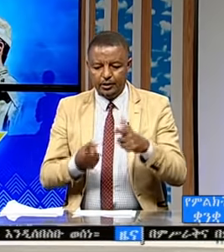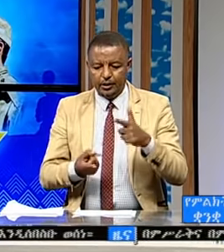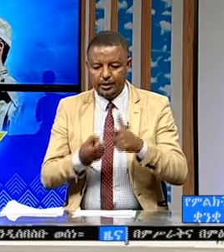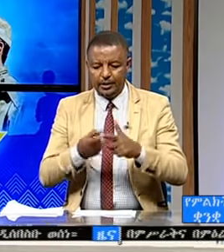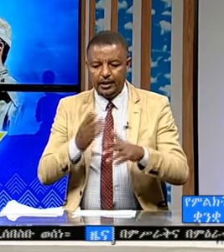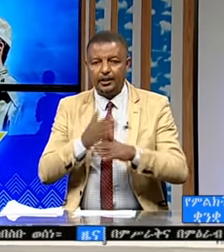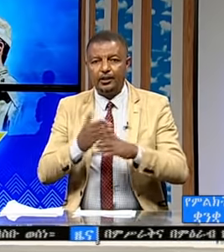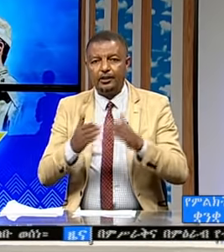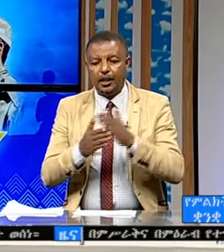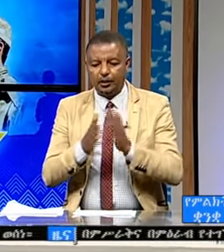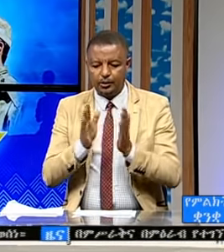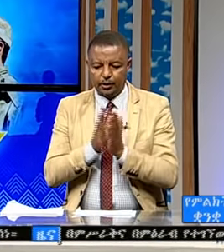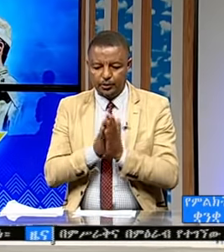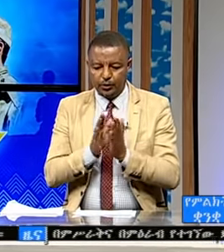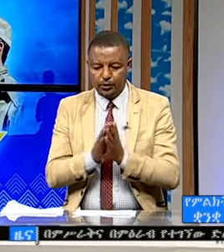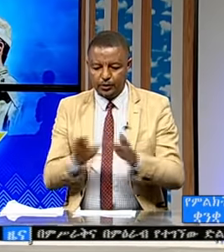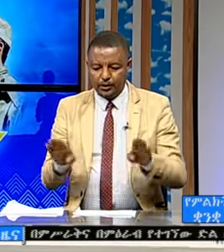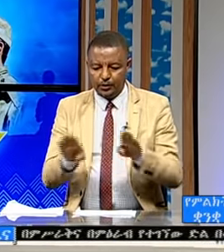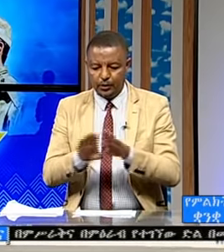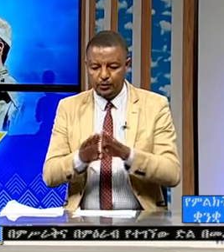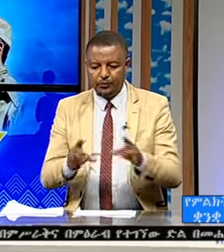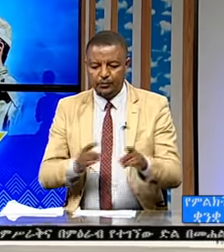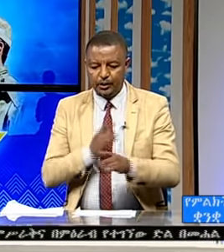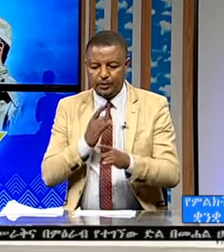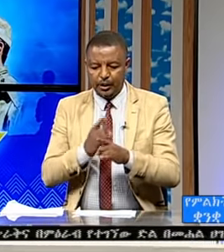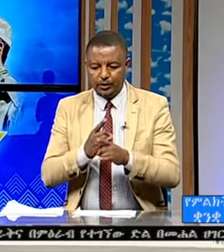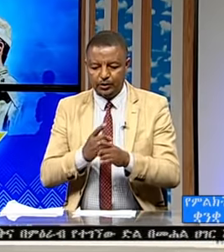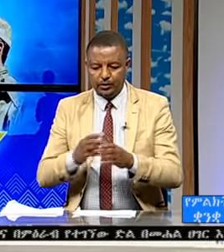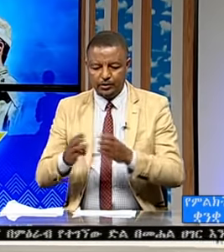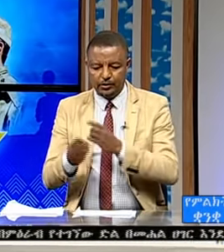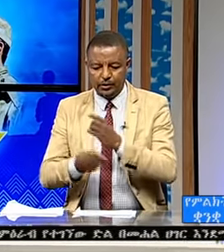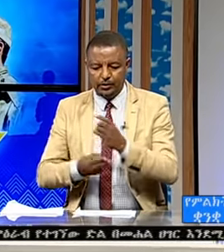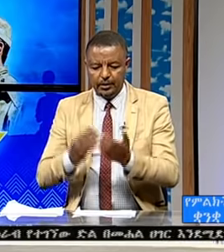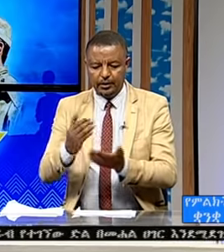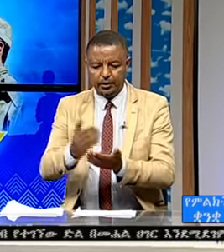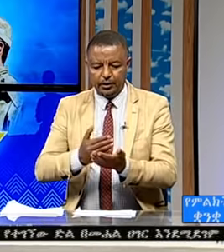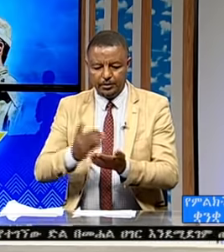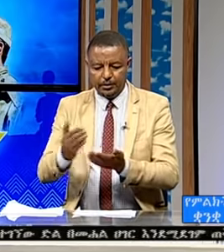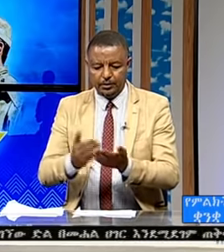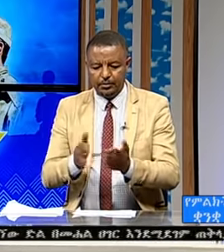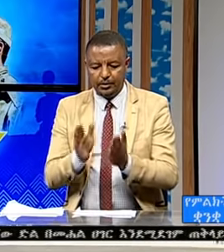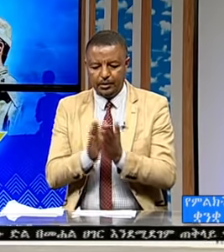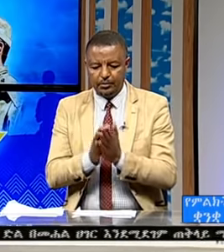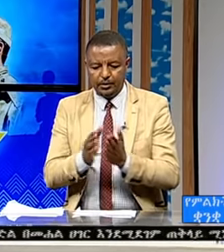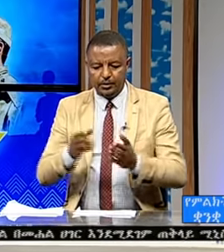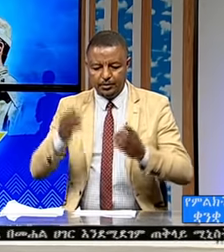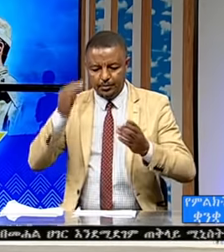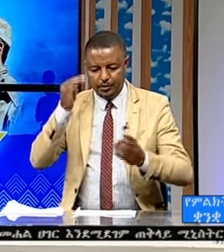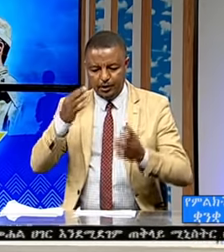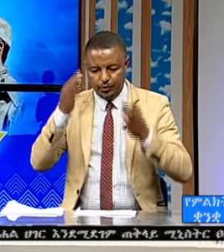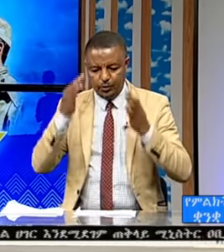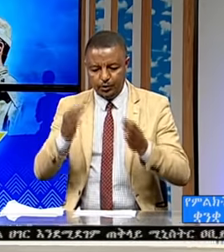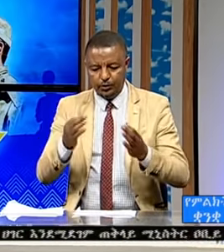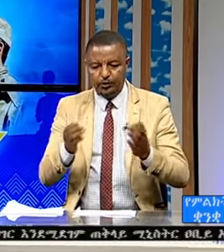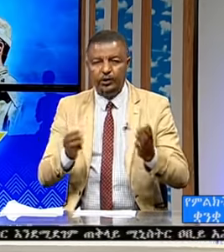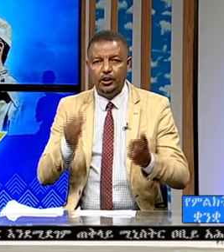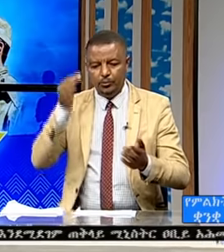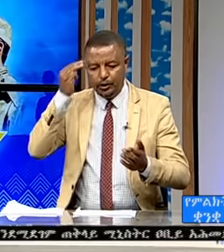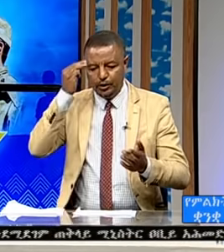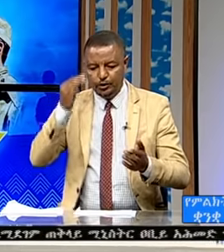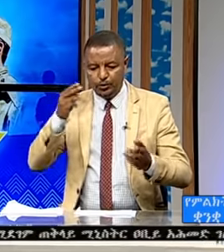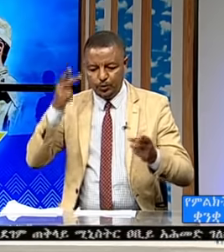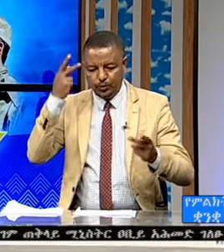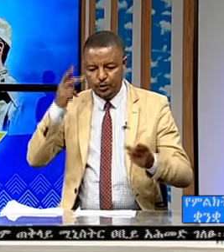ለተወሰነ ጊዜ የሁለተኛ ደረጃ ትምህርት ቤቶች ተዘግተው የገማቾችን ሰብል እንዲሰበስብ የትምህርት ሚኒስቴር